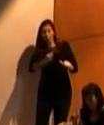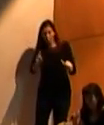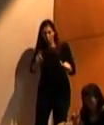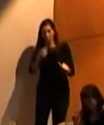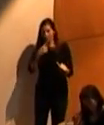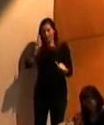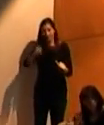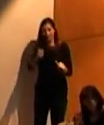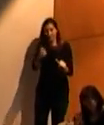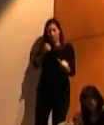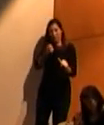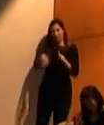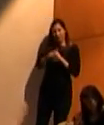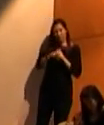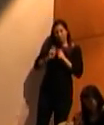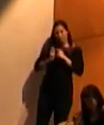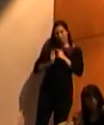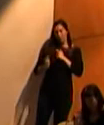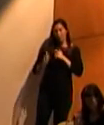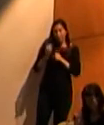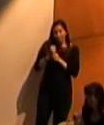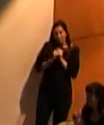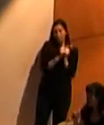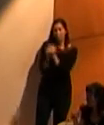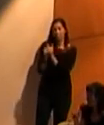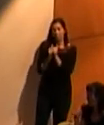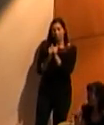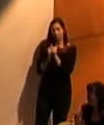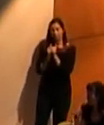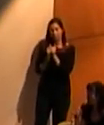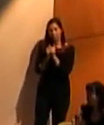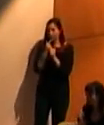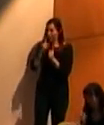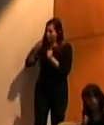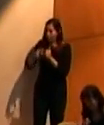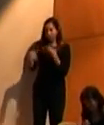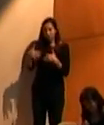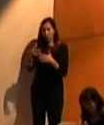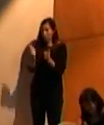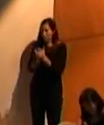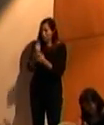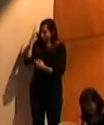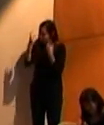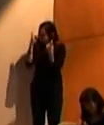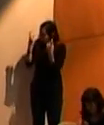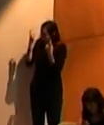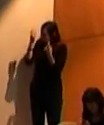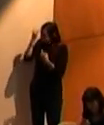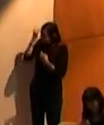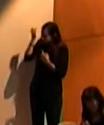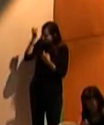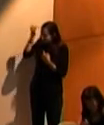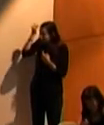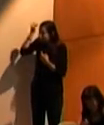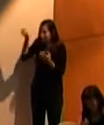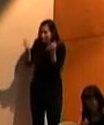d'un processus collaboratif. Un projet inclusif, il doit être inclusif dans son élaboration même, et donc imaginer avec